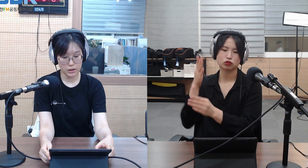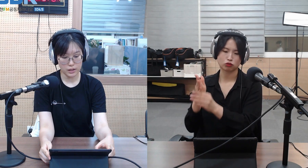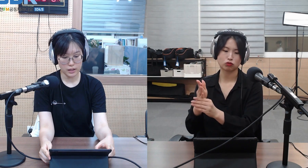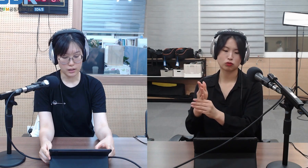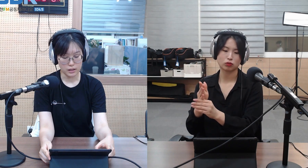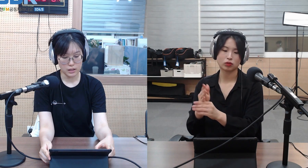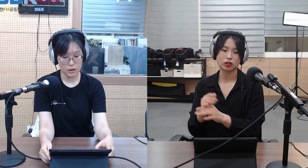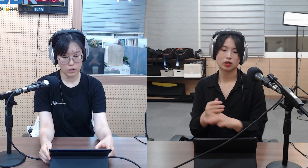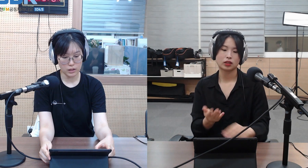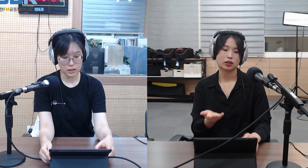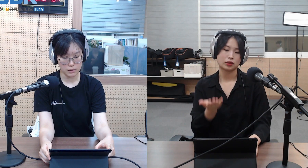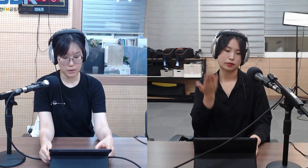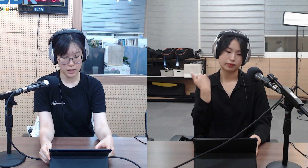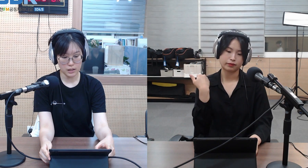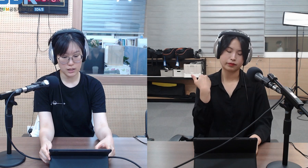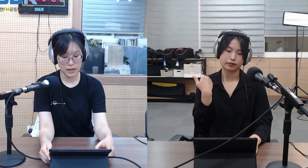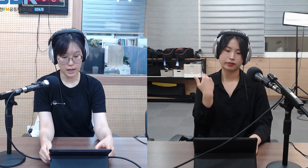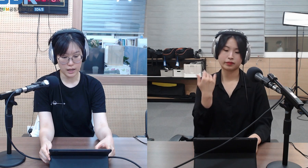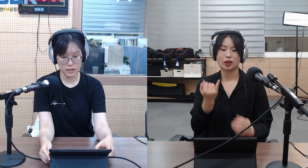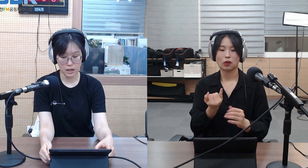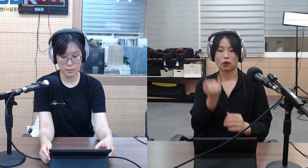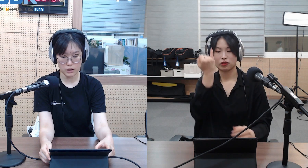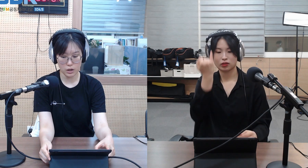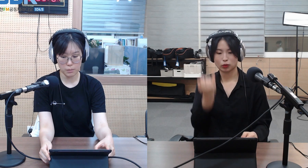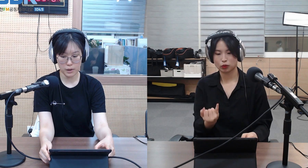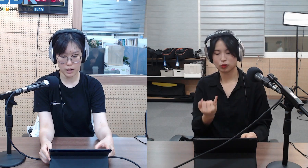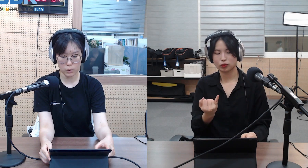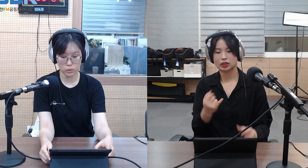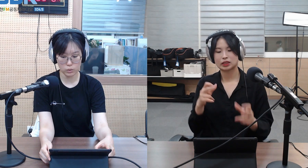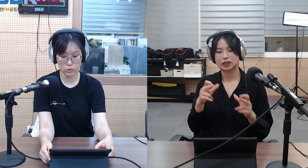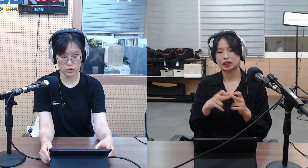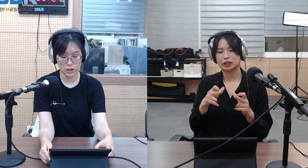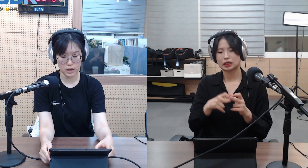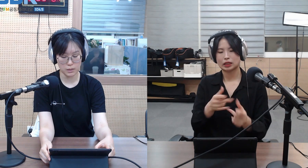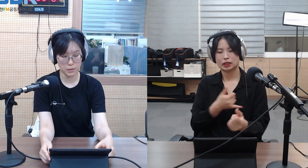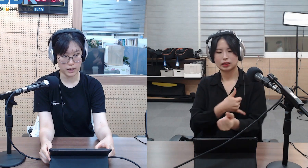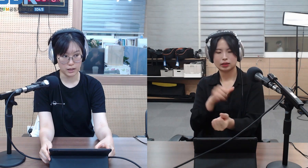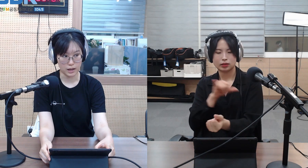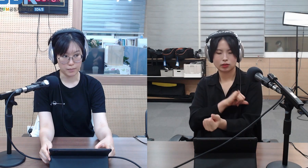열린 4월 20일 장애인 차별철폐 공동투쟁에 참가했다.